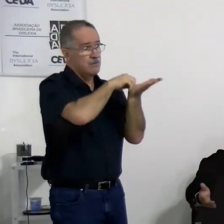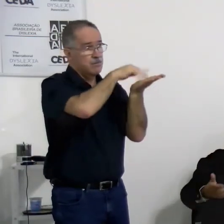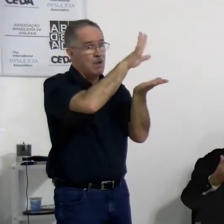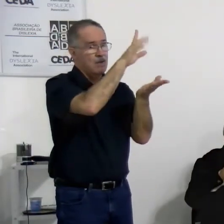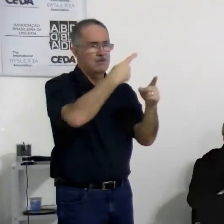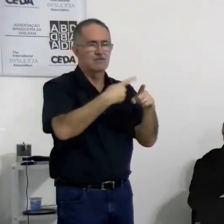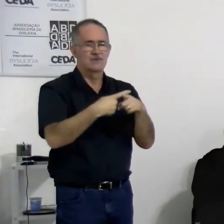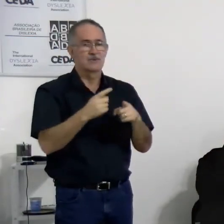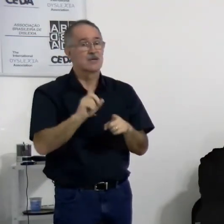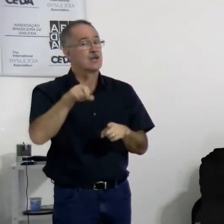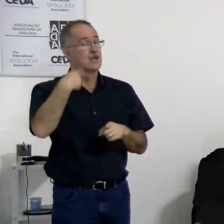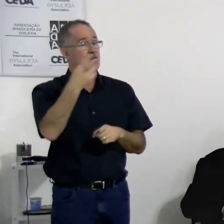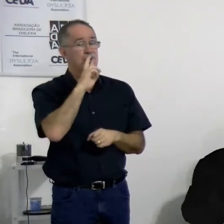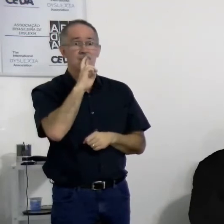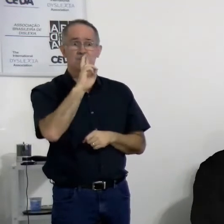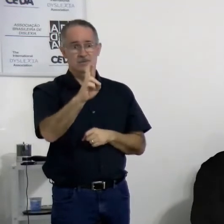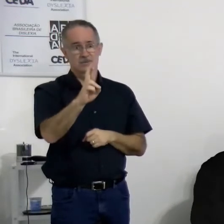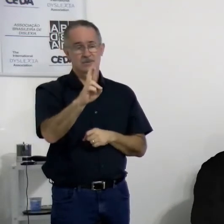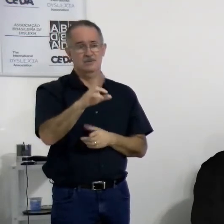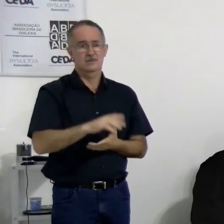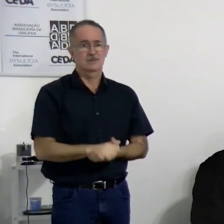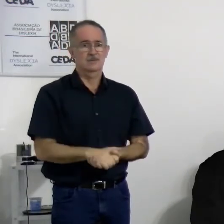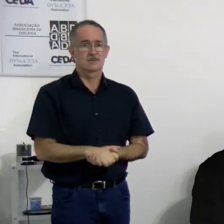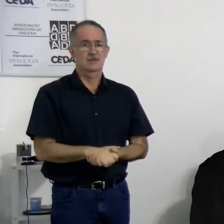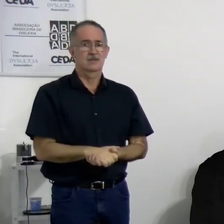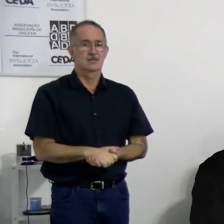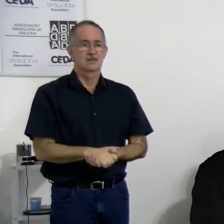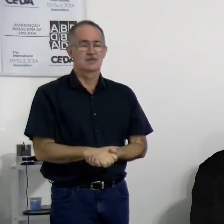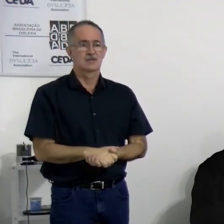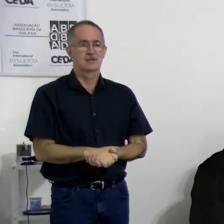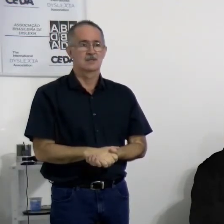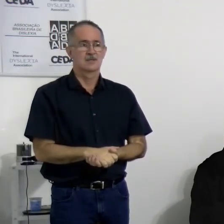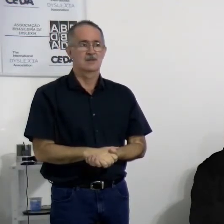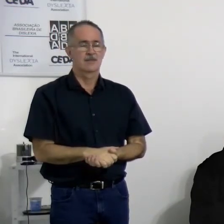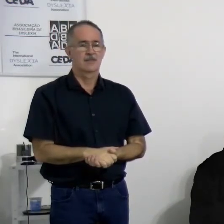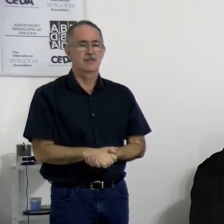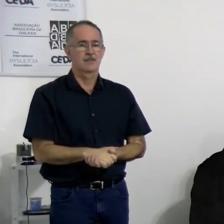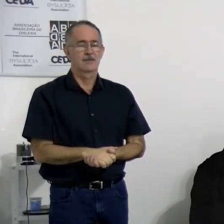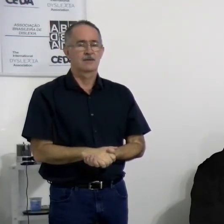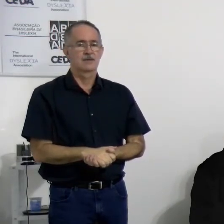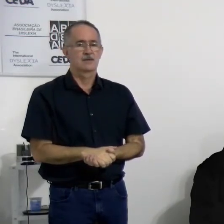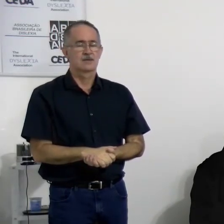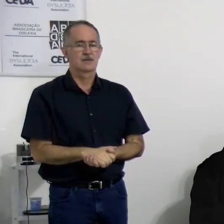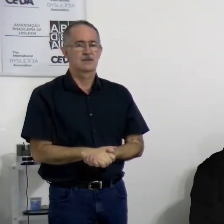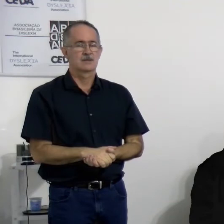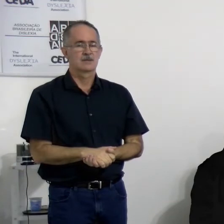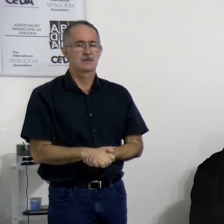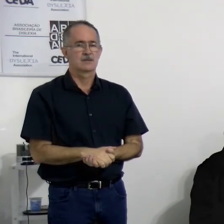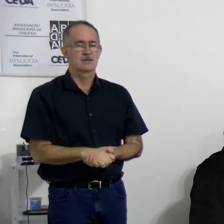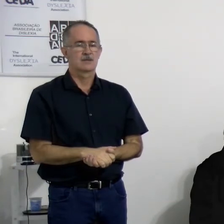pela janela depois que ele der a resposta. The research that I have